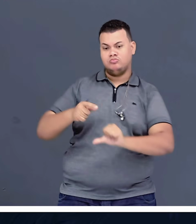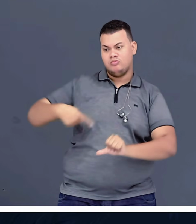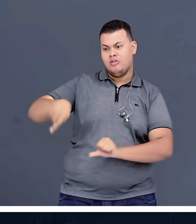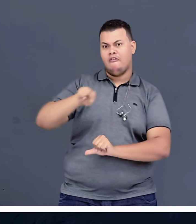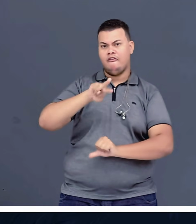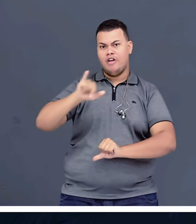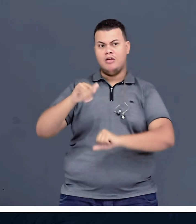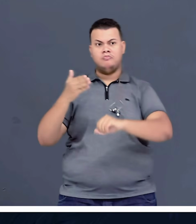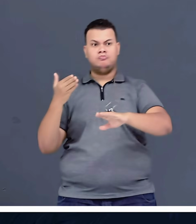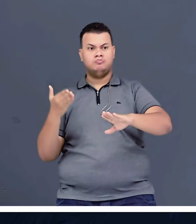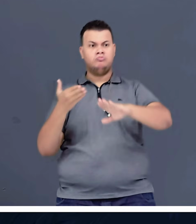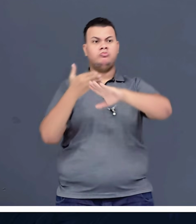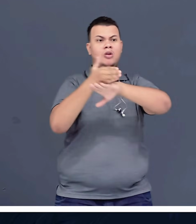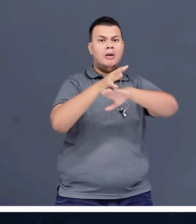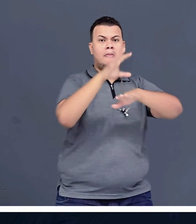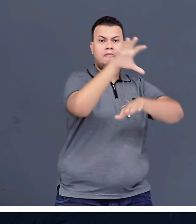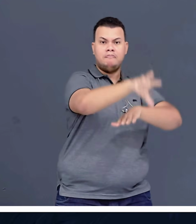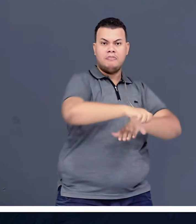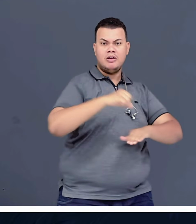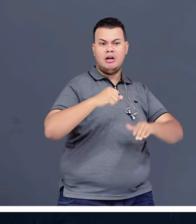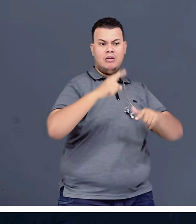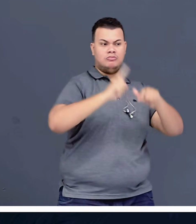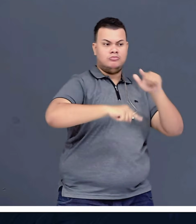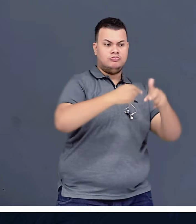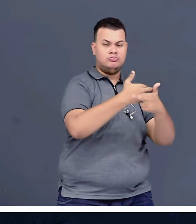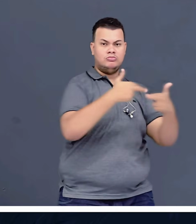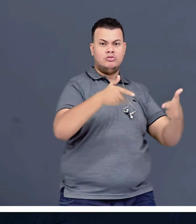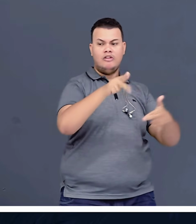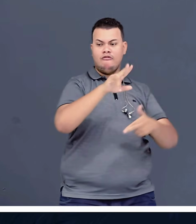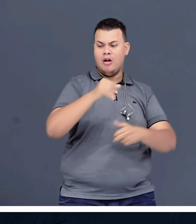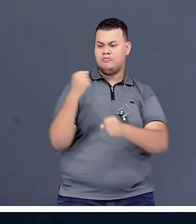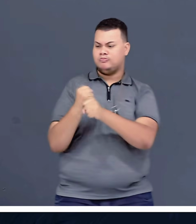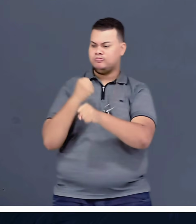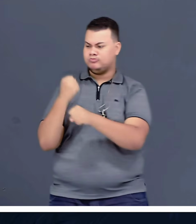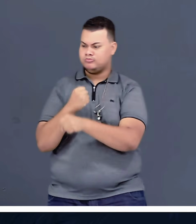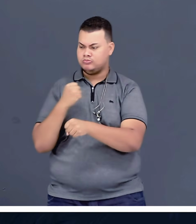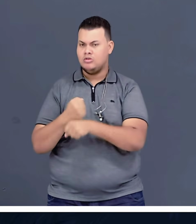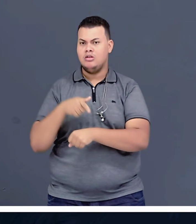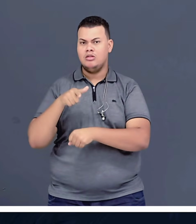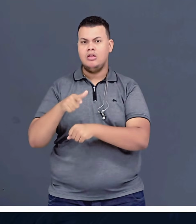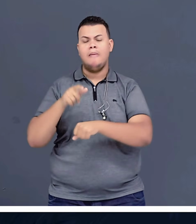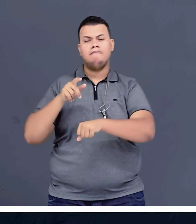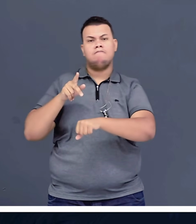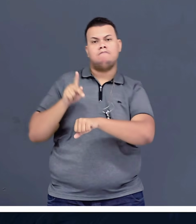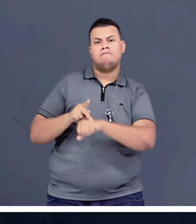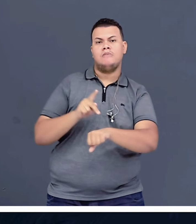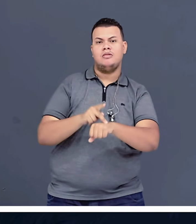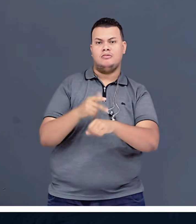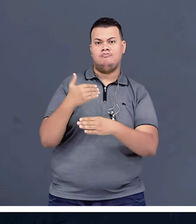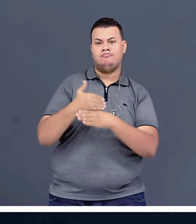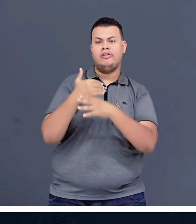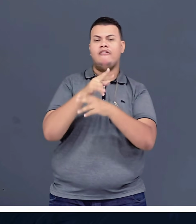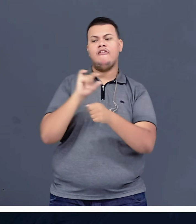vão atrás da palha e vocês vão ter que produzir a mesma quantidade de tijolos.